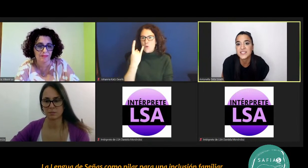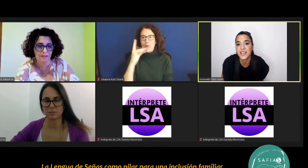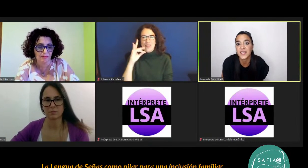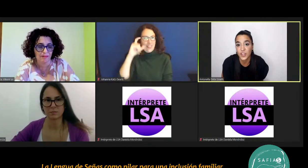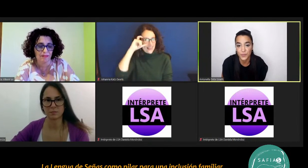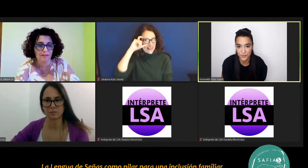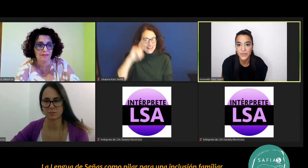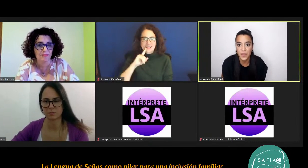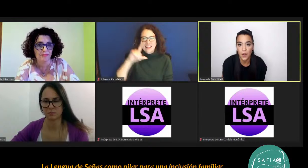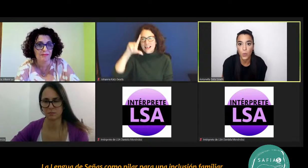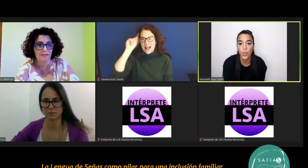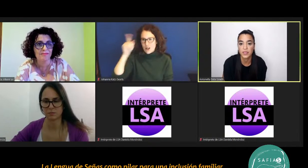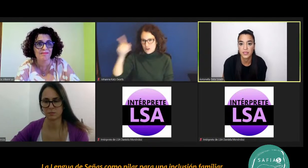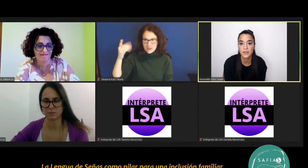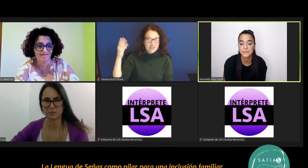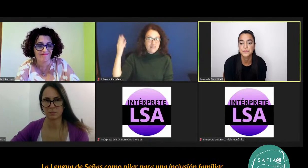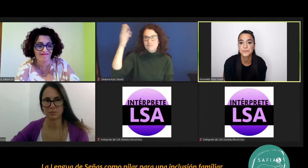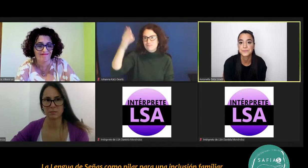no hubiese ido